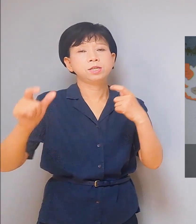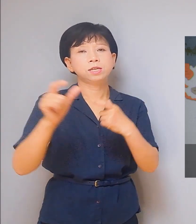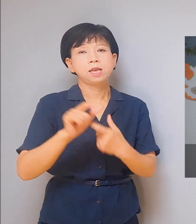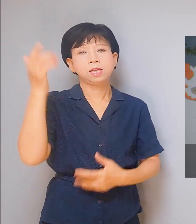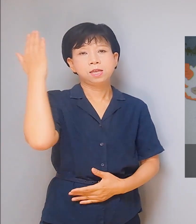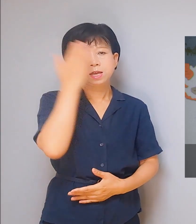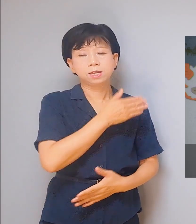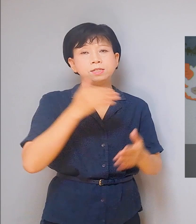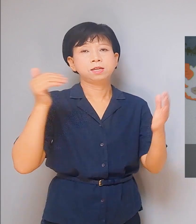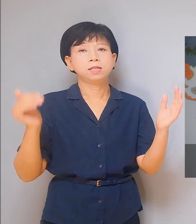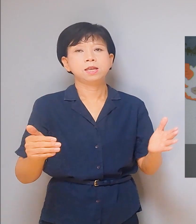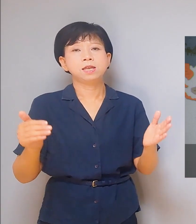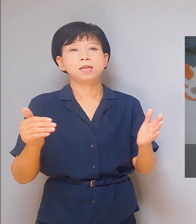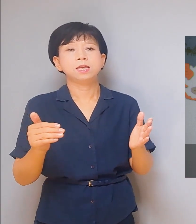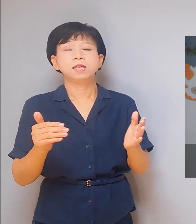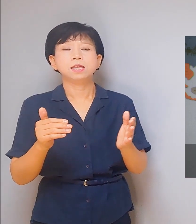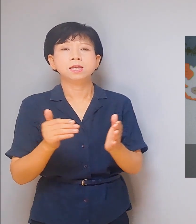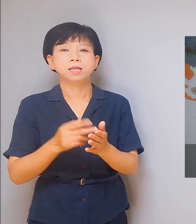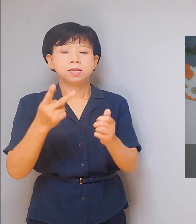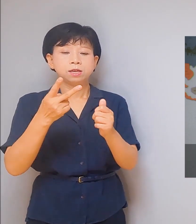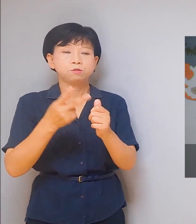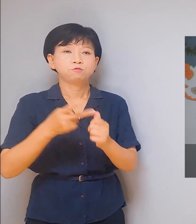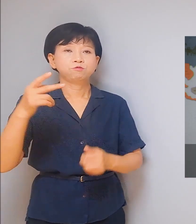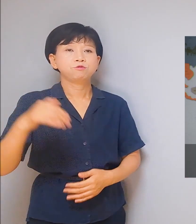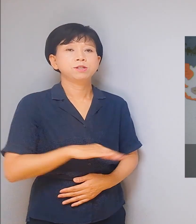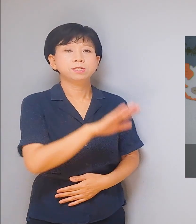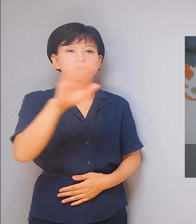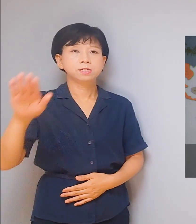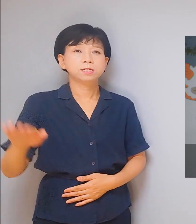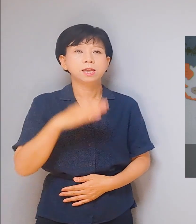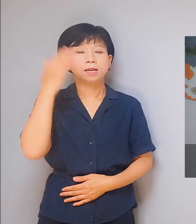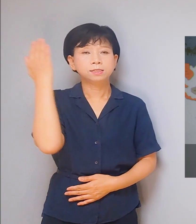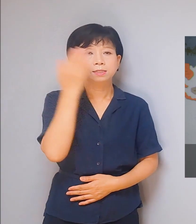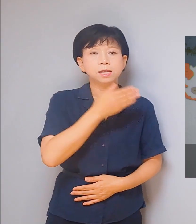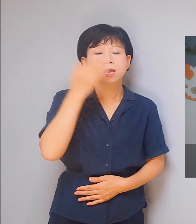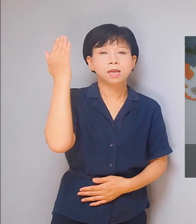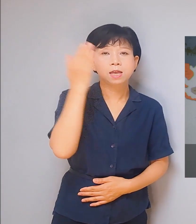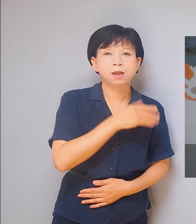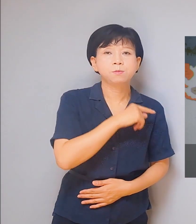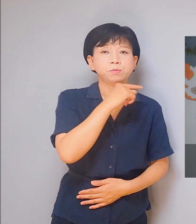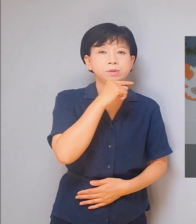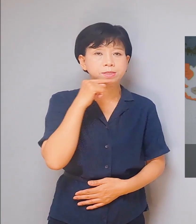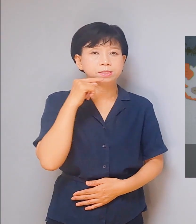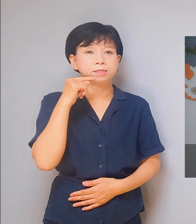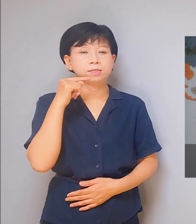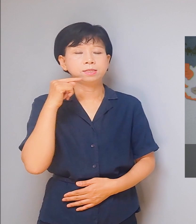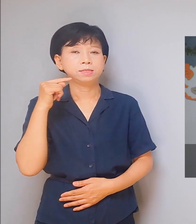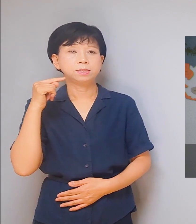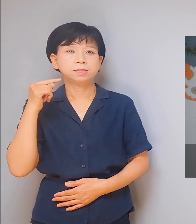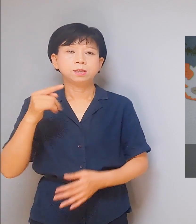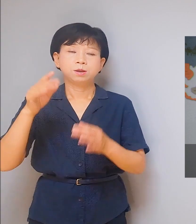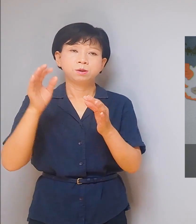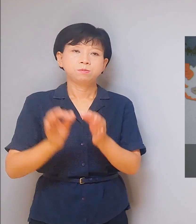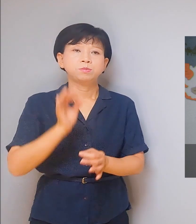눈보다 더 희게 하셨네. 우리를 깨끗게 한 피는